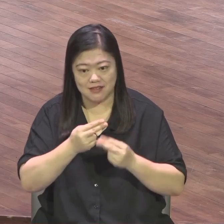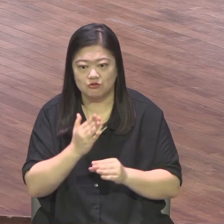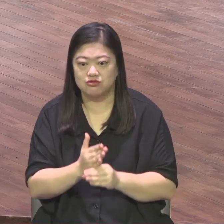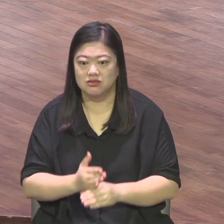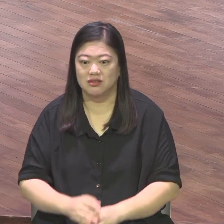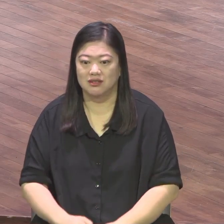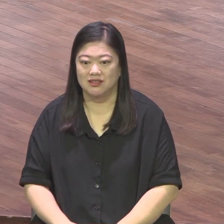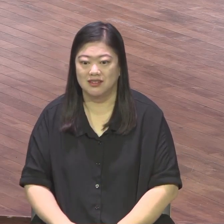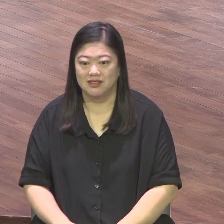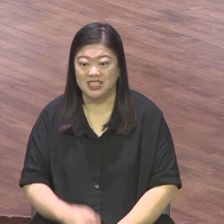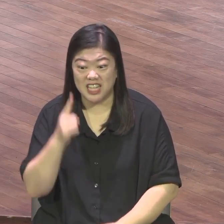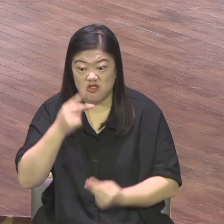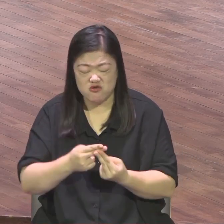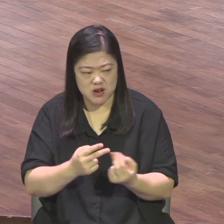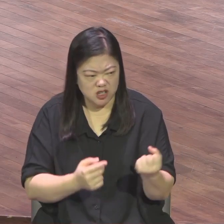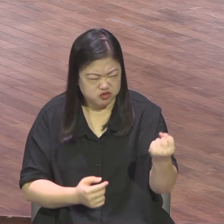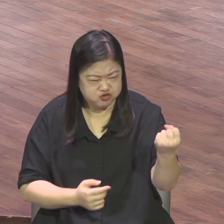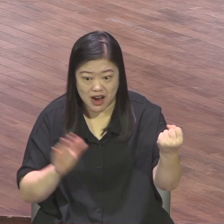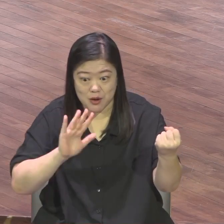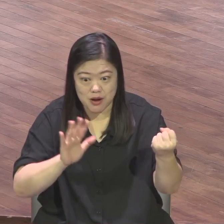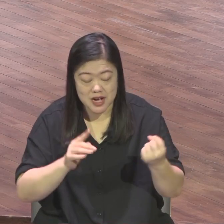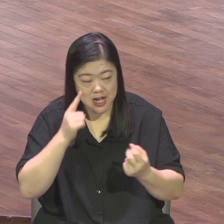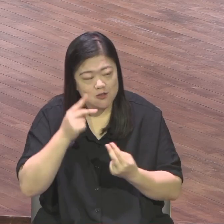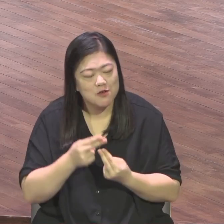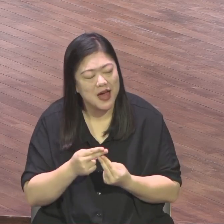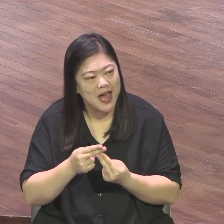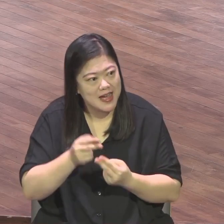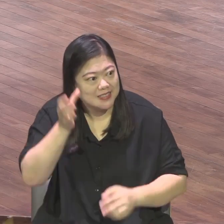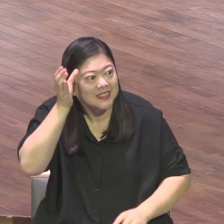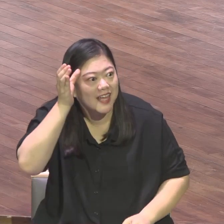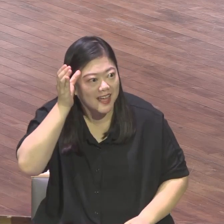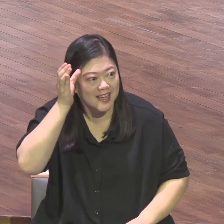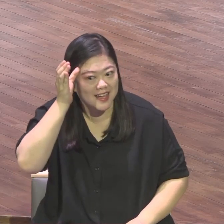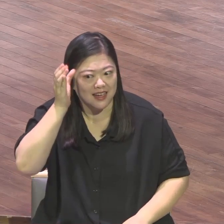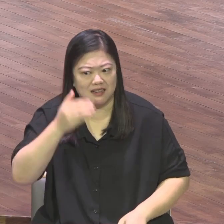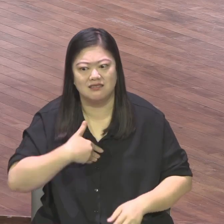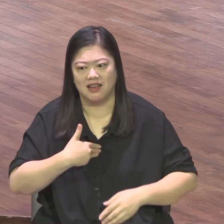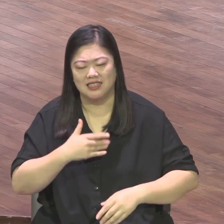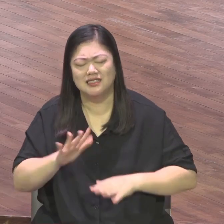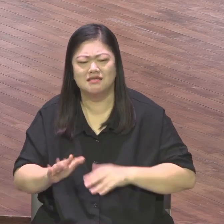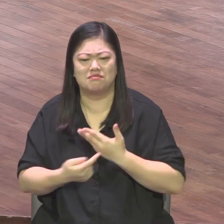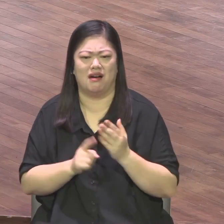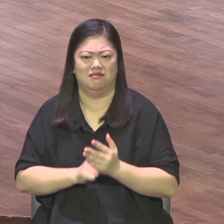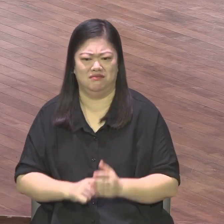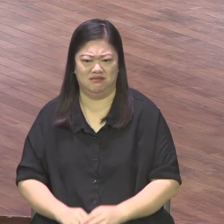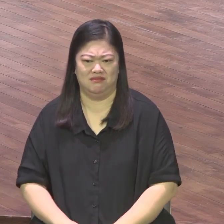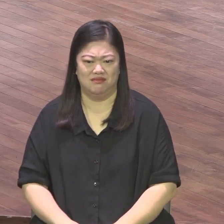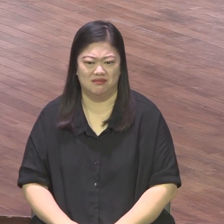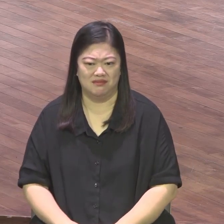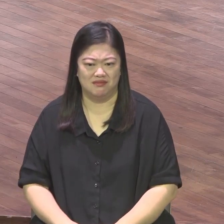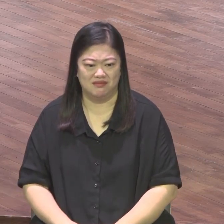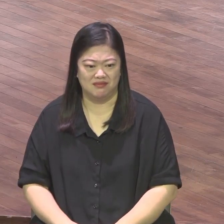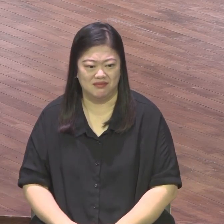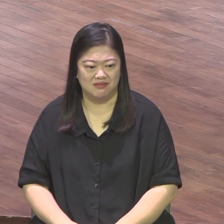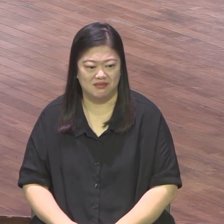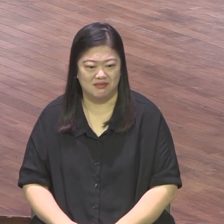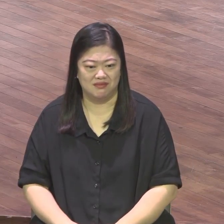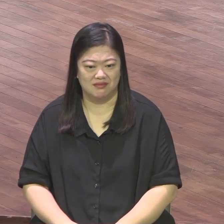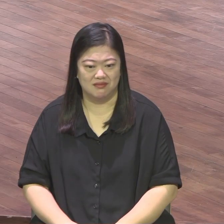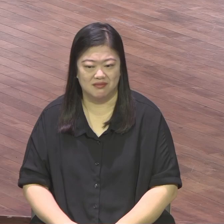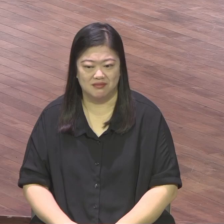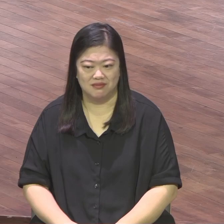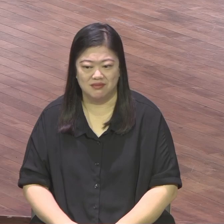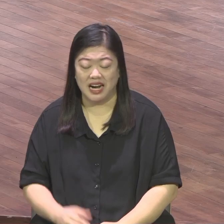마음에 기쁨이 넘쳐요. 그래서 우리 비서들이 그래요. 목사님은 막 선교지에 가면 막 완전히 막 완전히